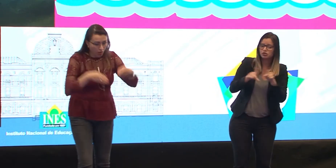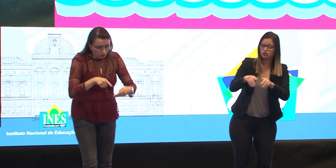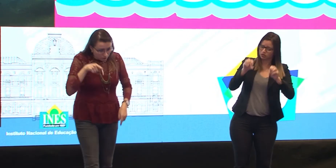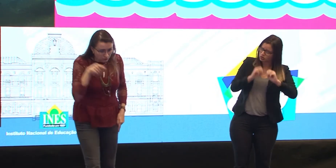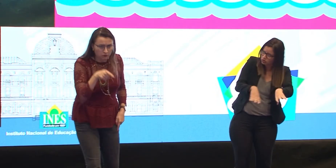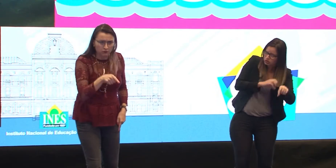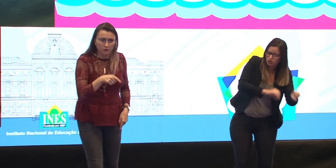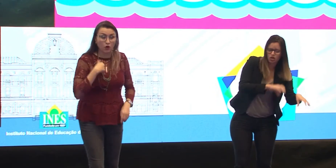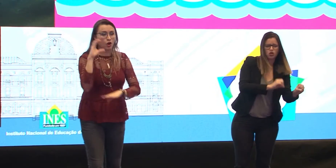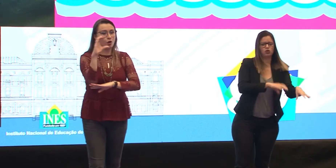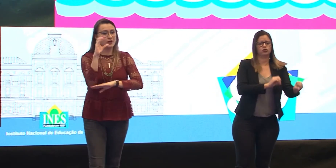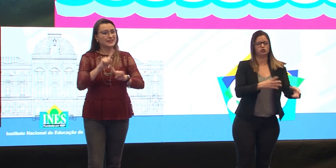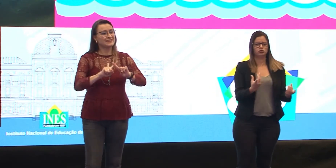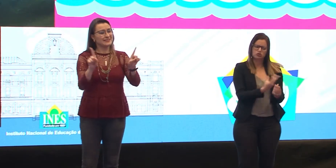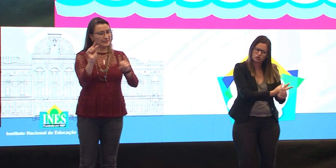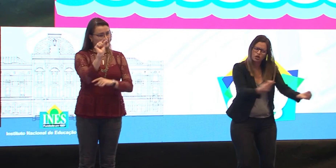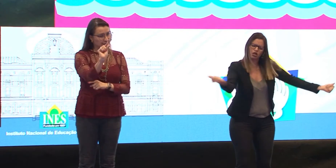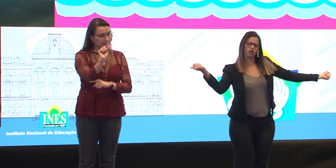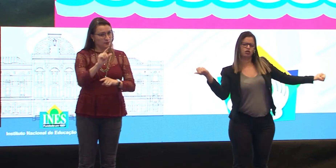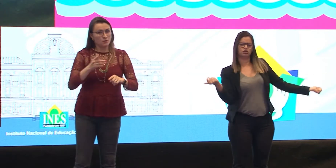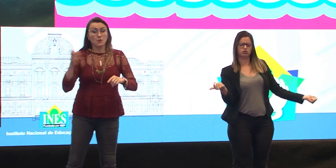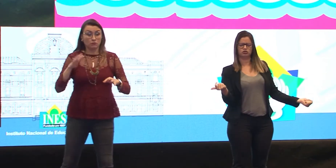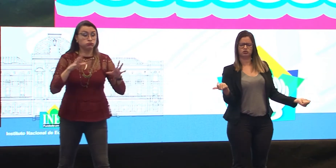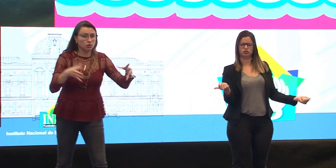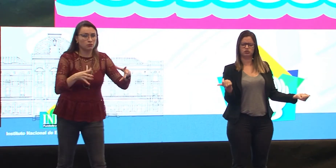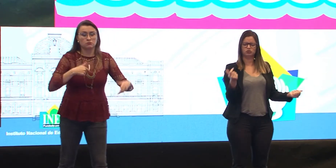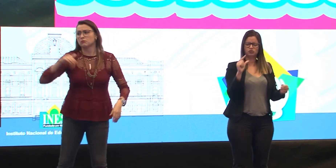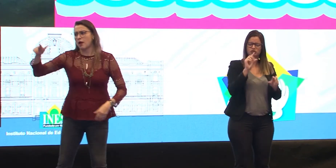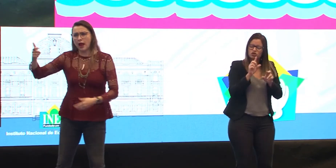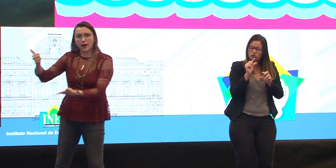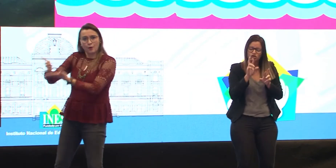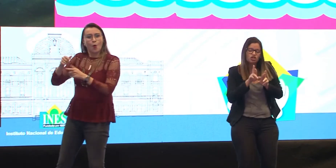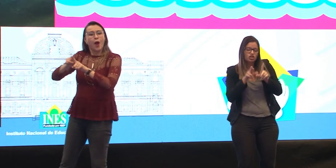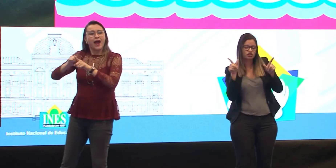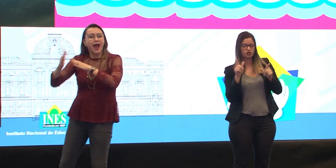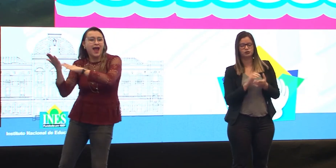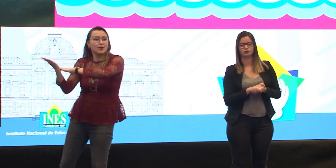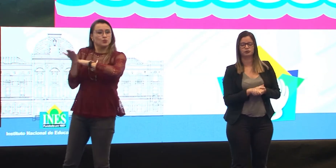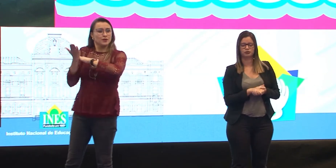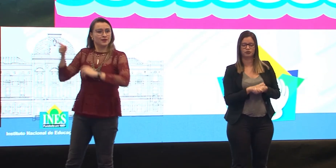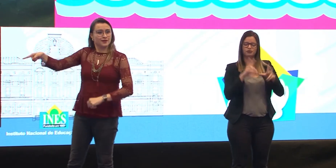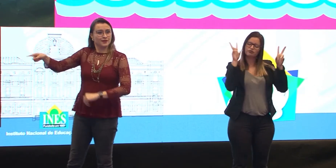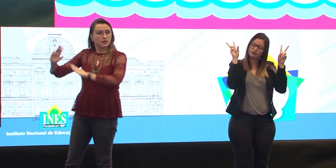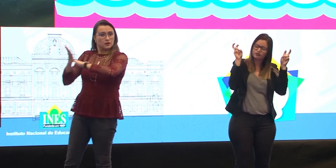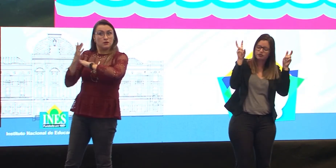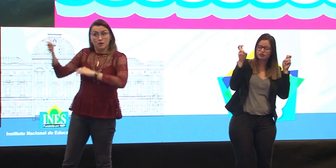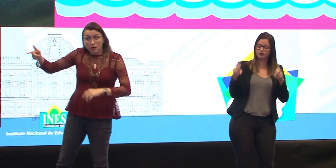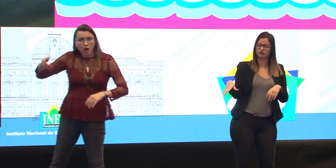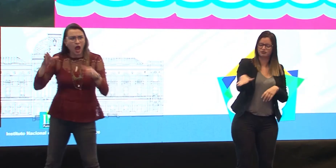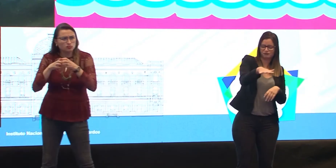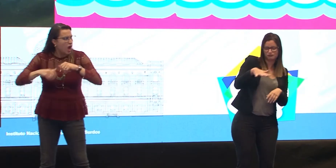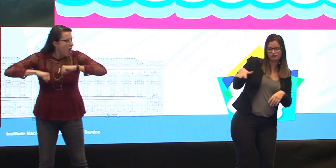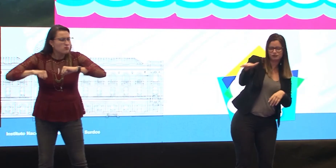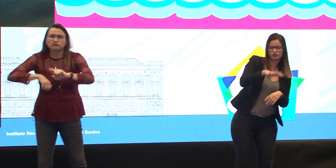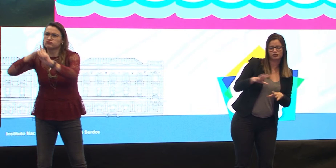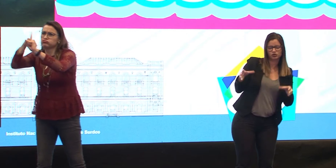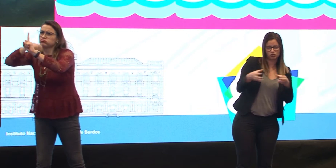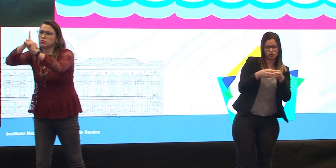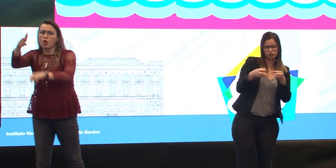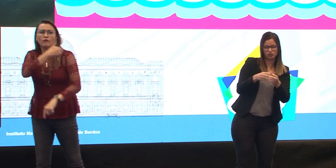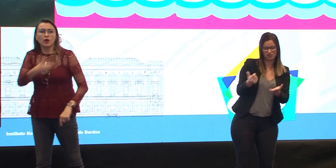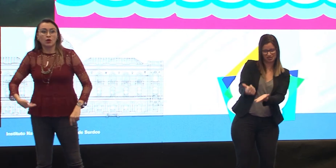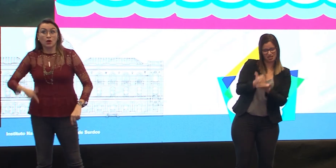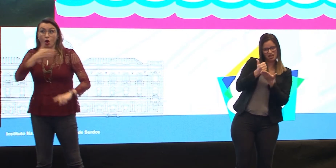A educação é esse barco, mas o que está em volta dela? O que dá esse suporte? Então é necessário que as associações possam auxiliar